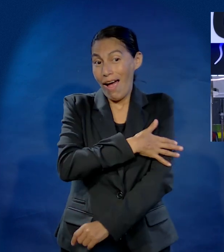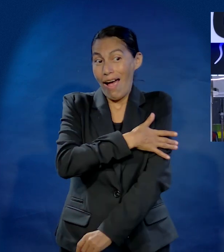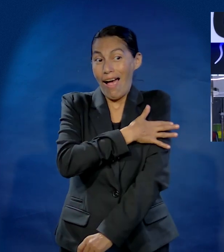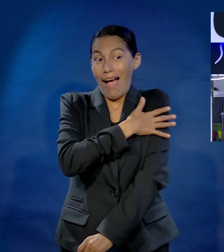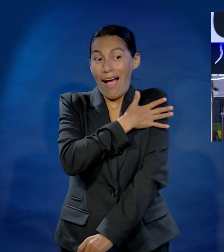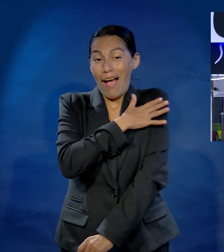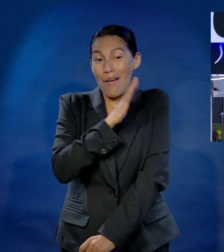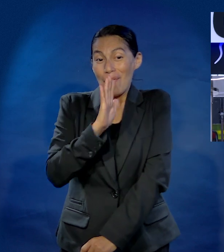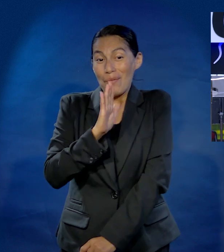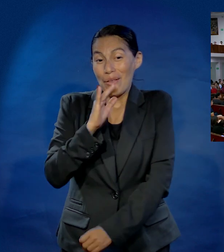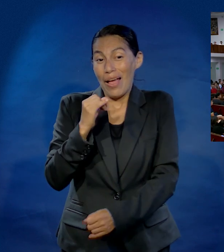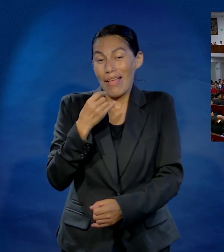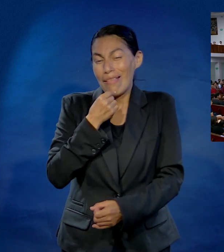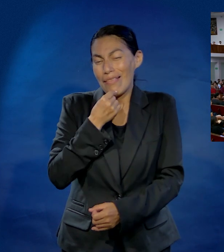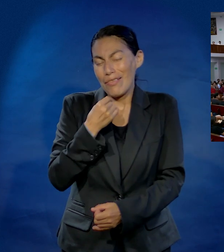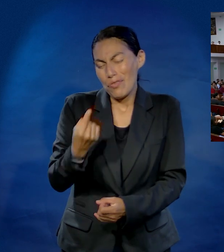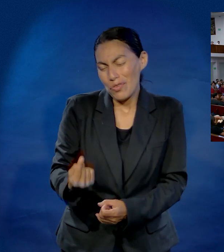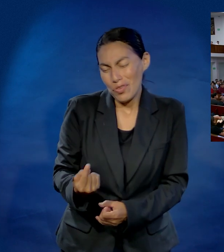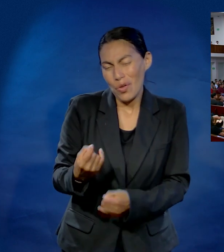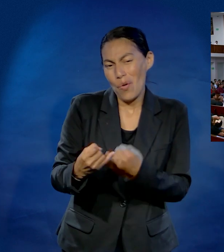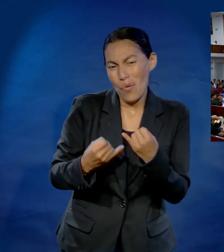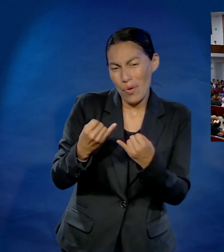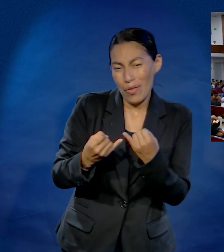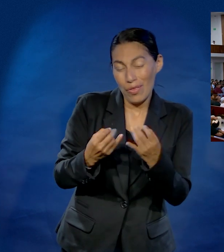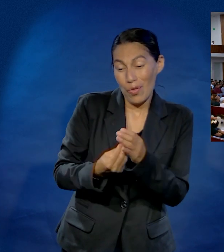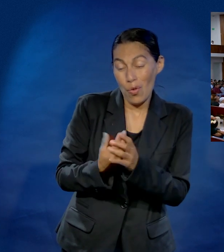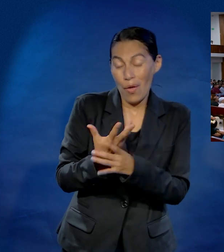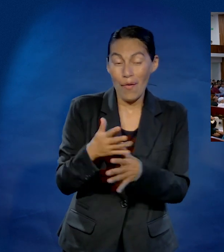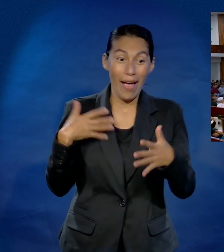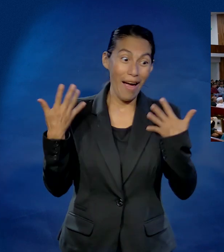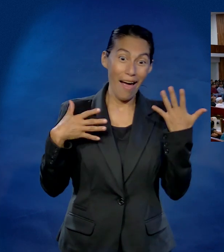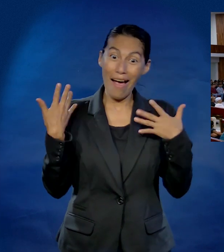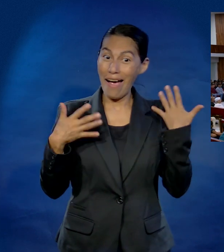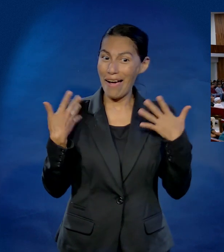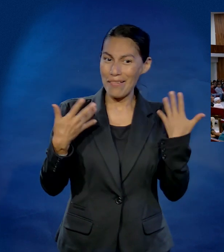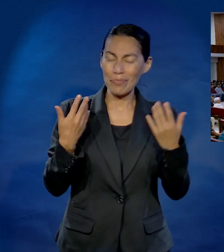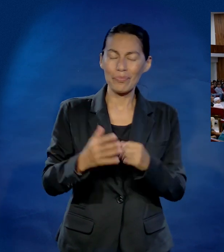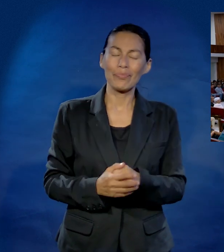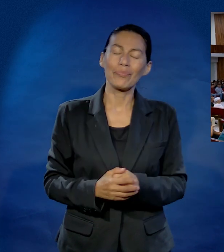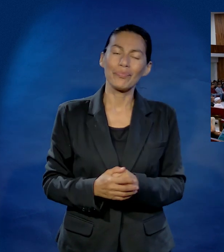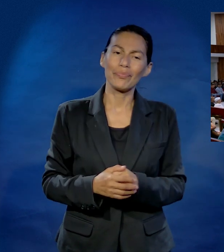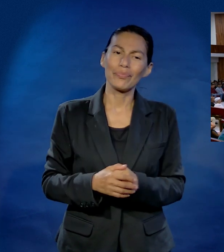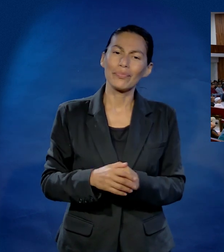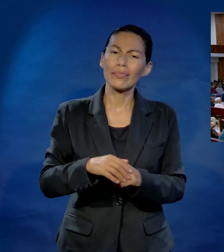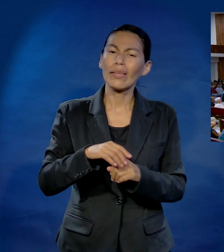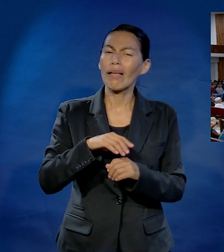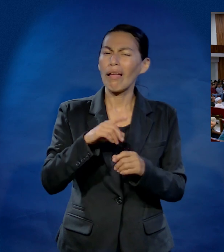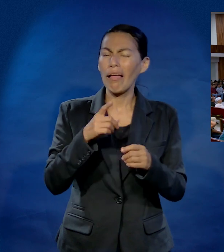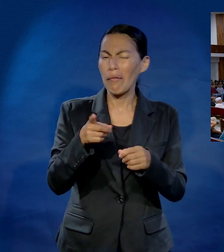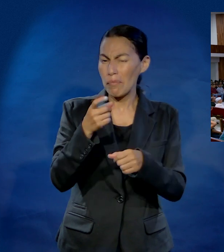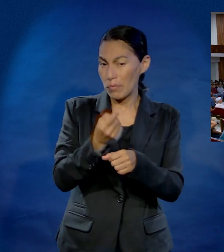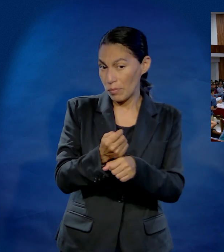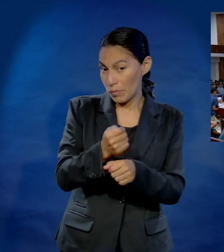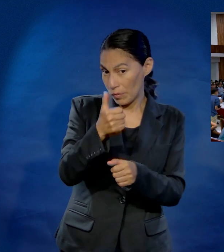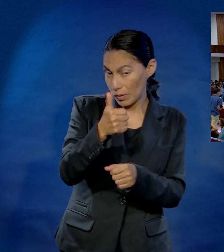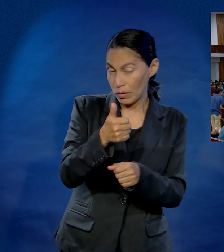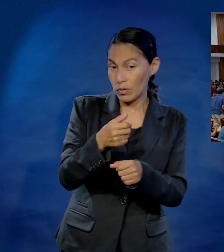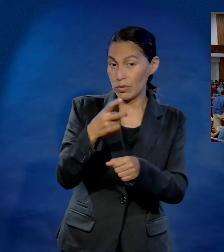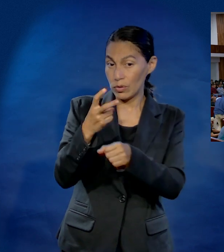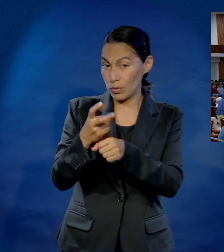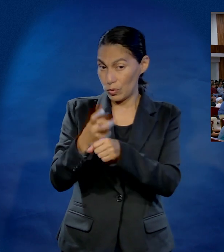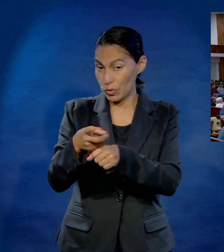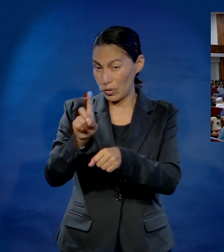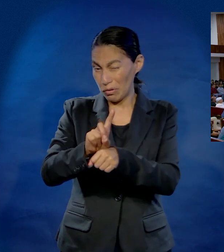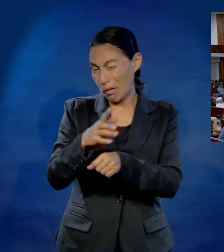sabemos. Pero él andaba emocionado, usted sabe, como un niño con juguete nuevo. Dentro de los eventos de los primeros días, no recuerdo si era